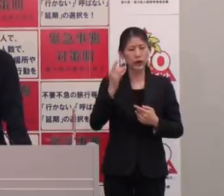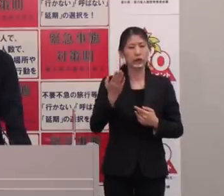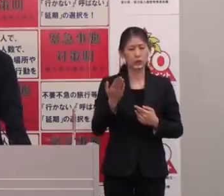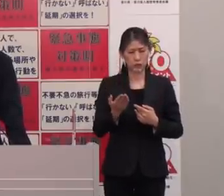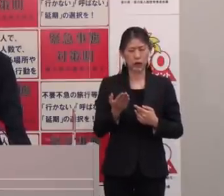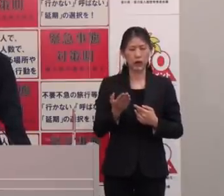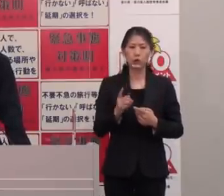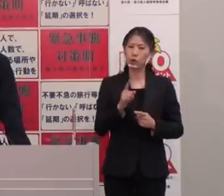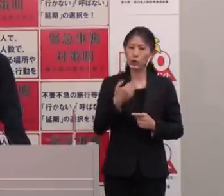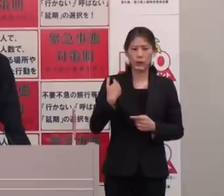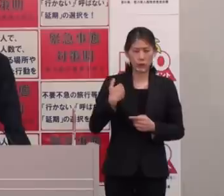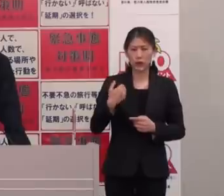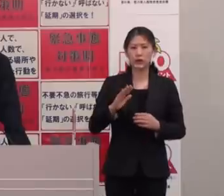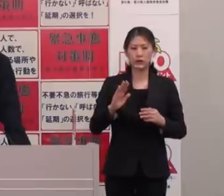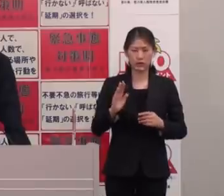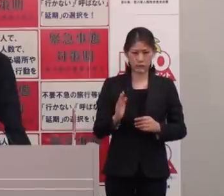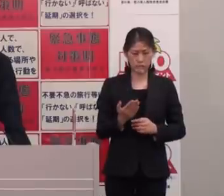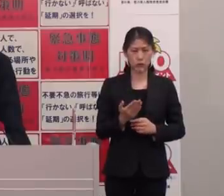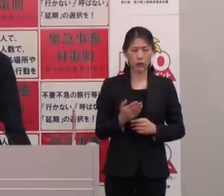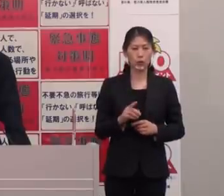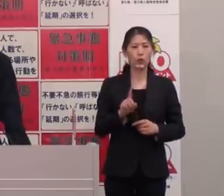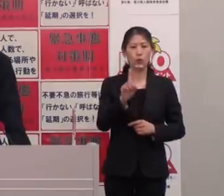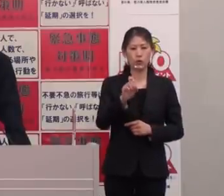では数字がございません。